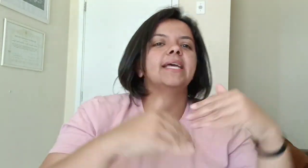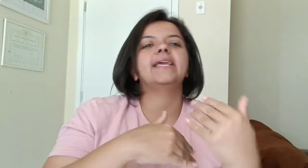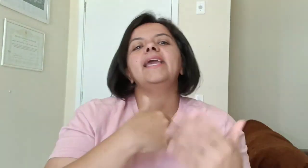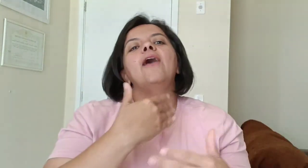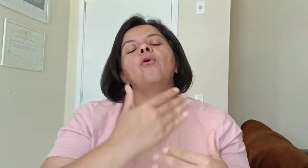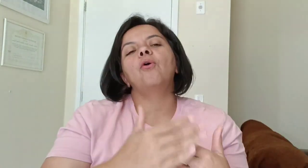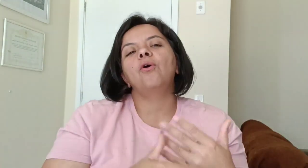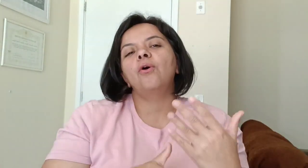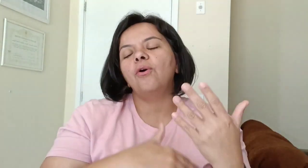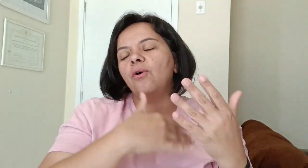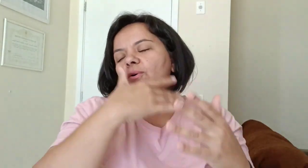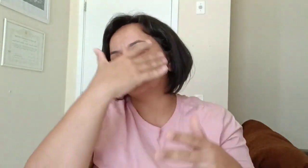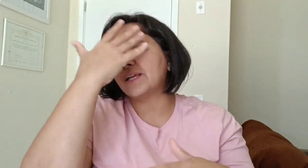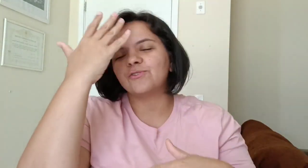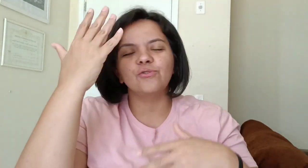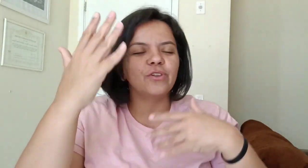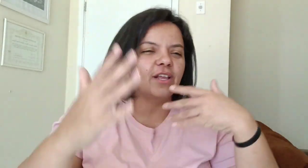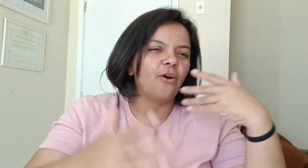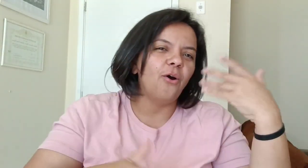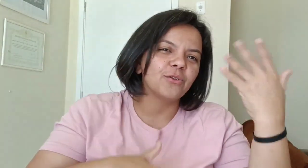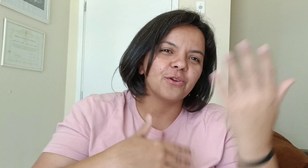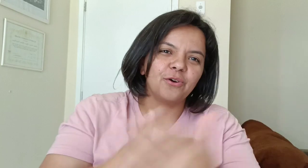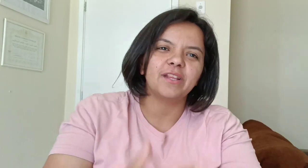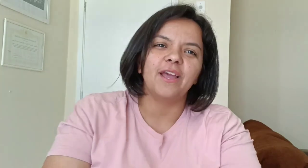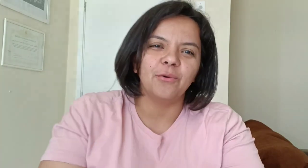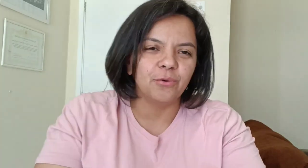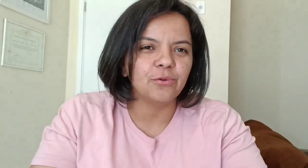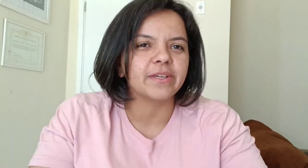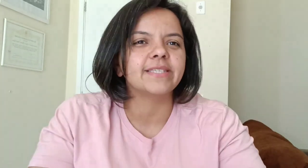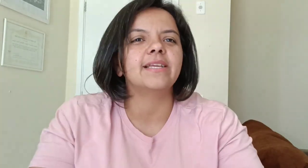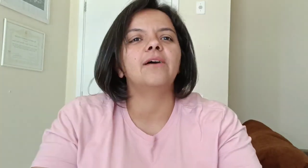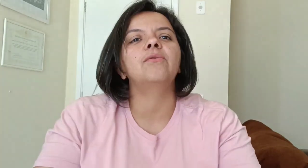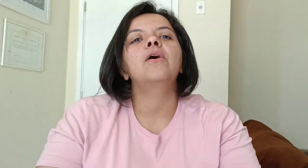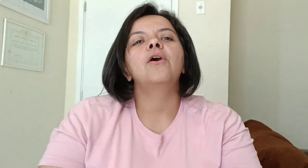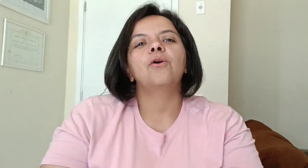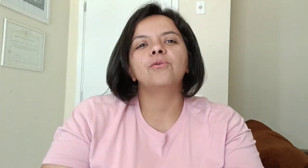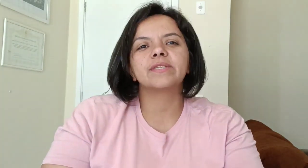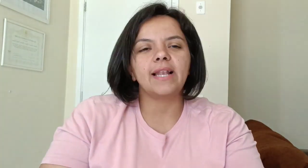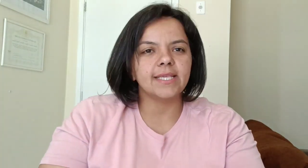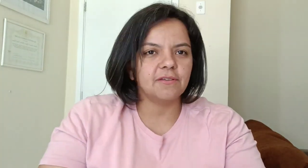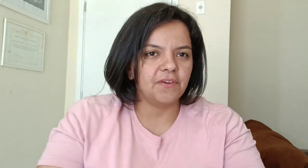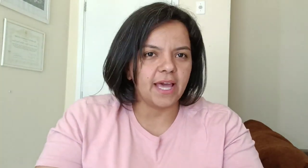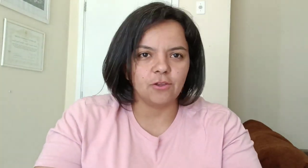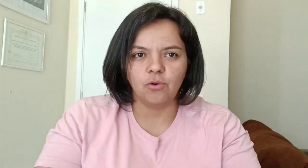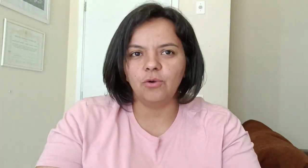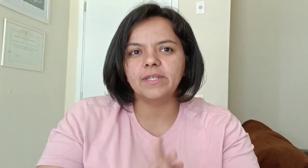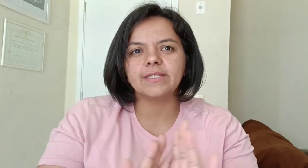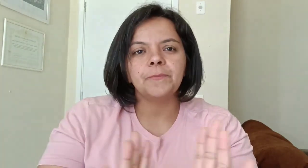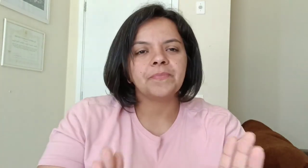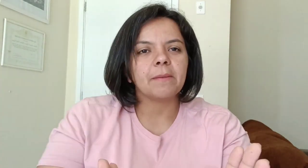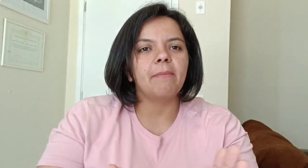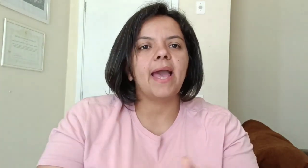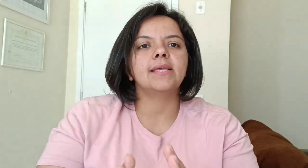aqui é outro assunto de outro conteúdo, que são os classificadores.